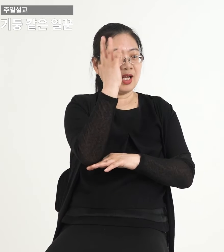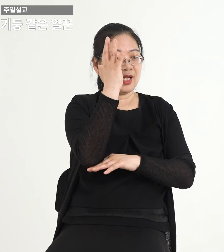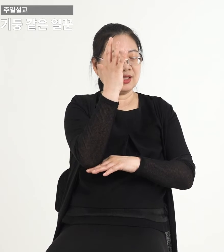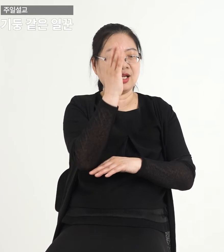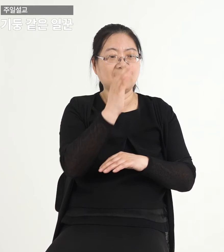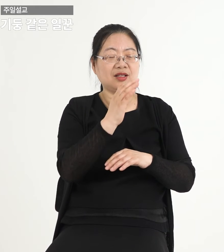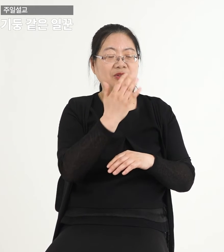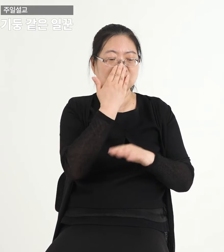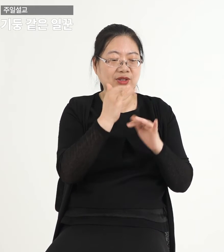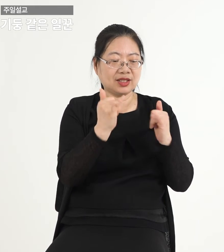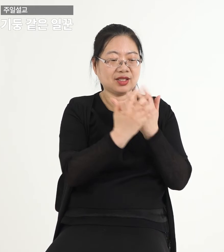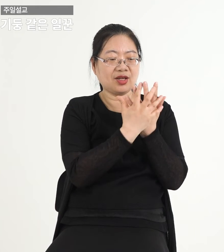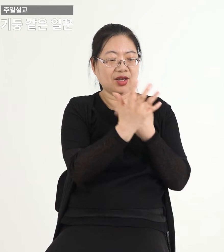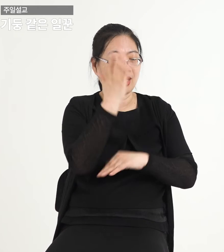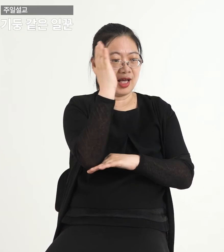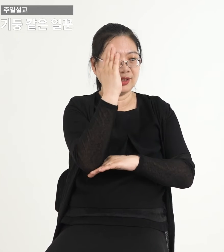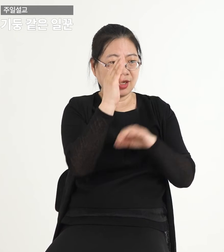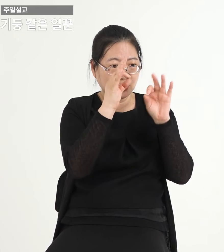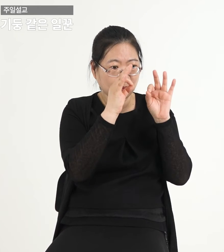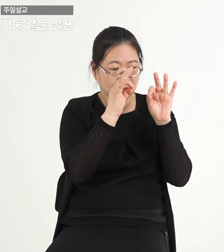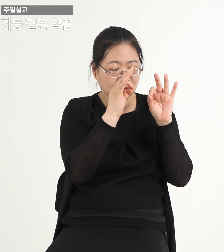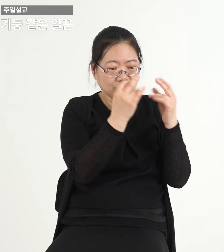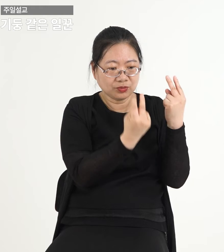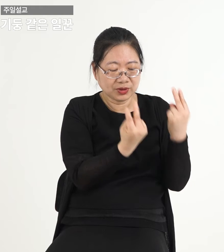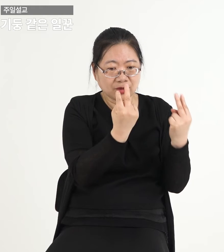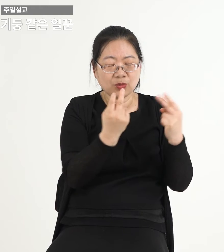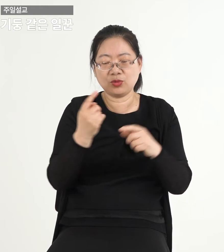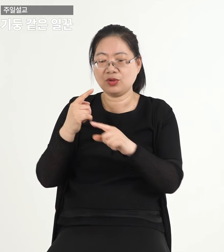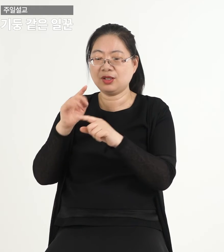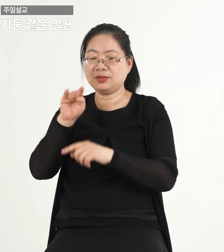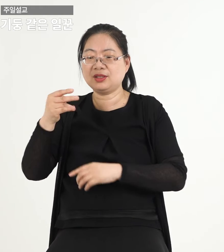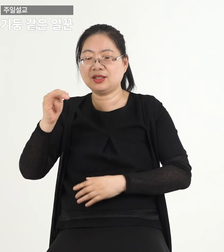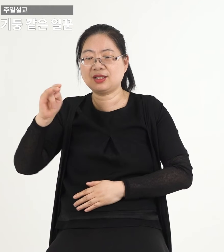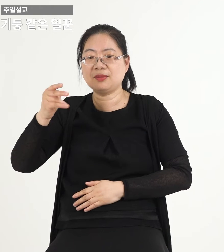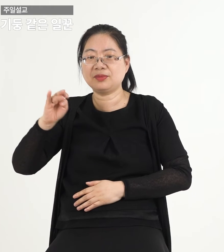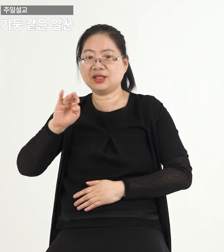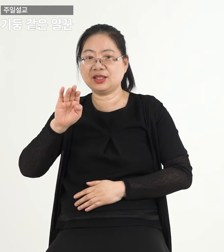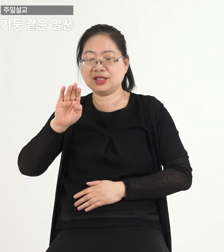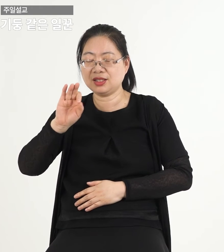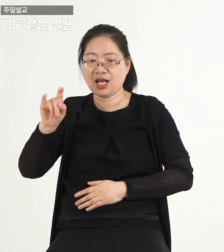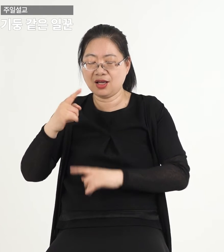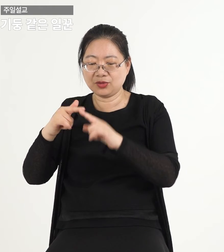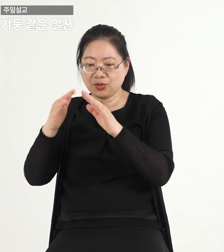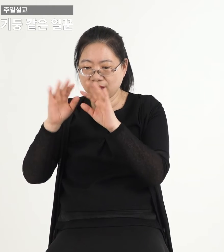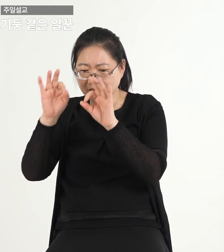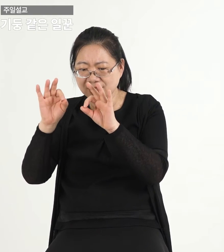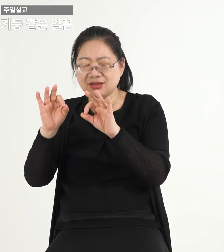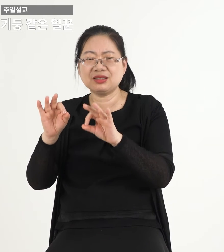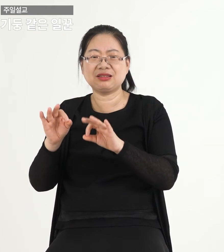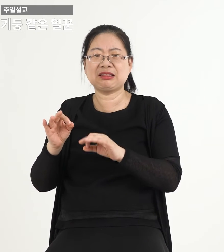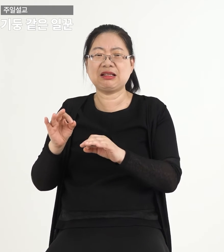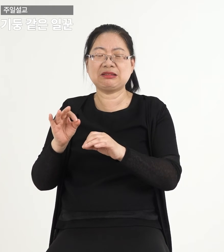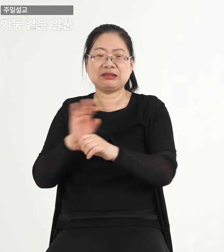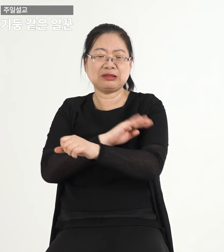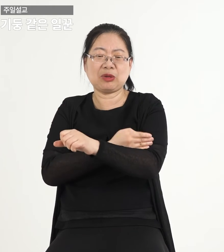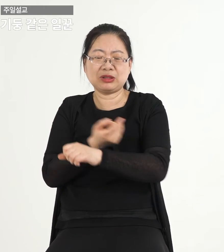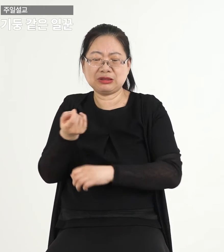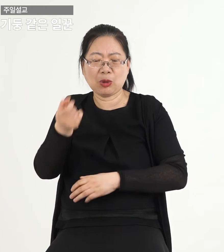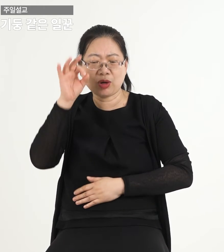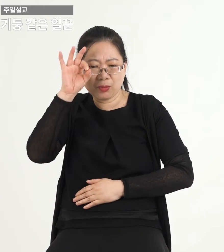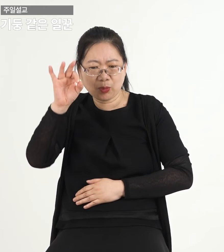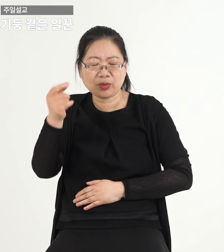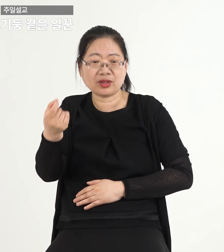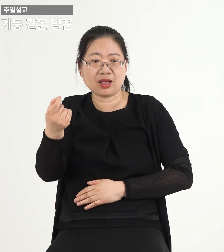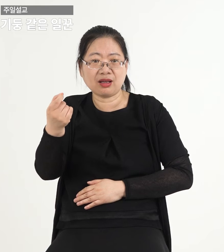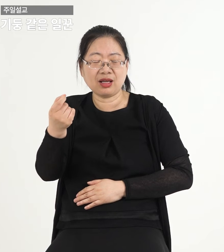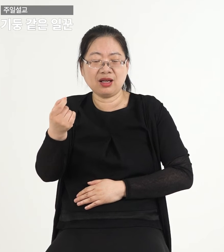말이에요. 교회가 이 땅에 무슨 영향력이 있어 보여요? 그리스도인들이 그 삶의 현장에서 무슨 영향력이